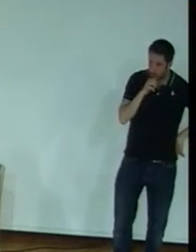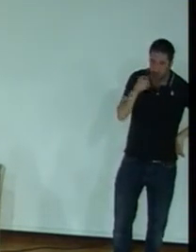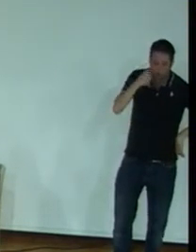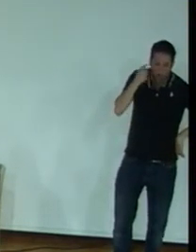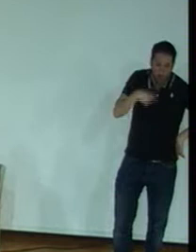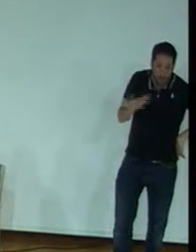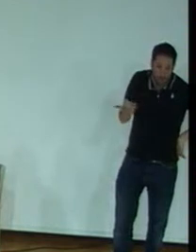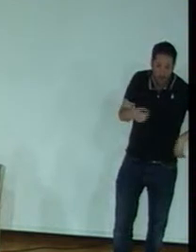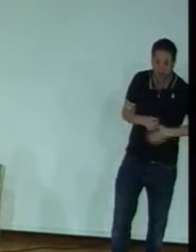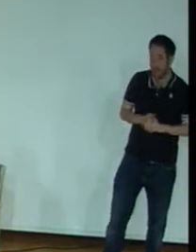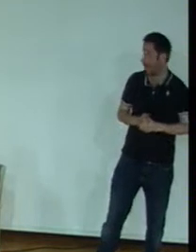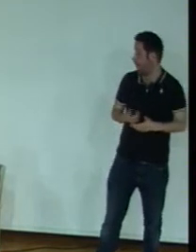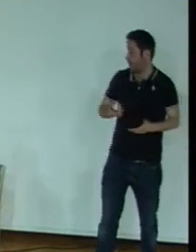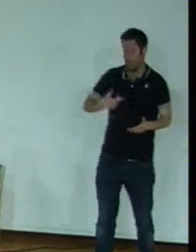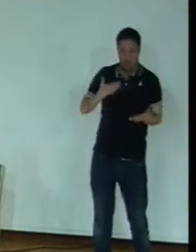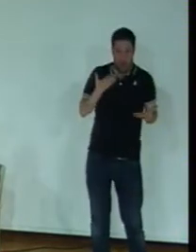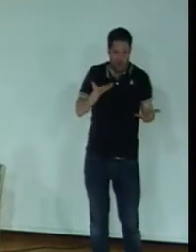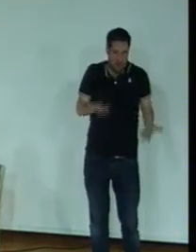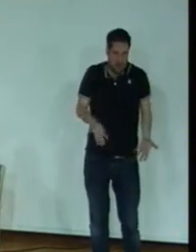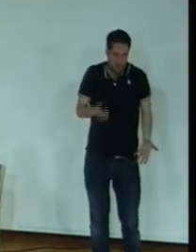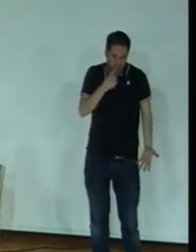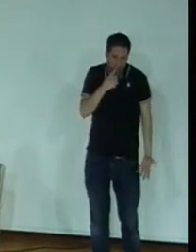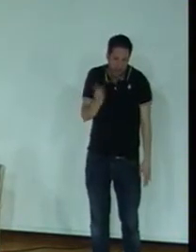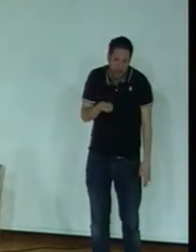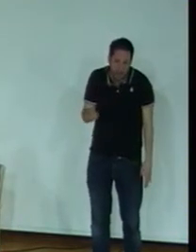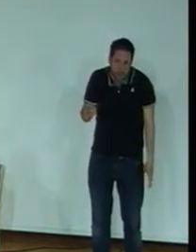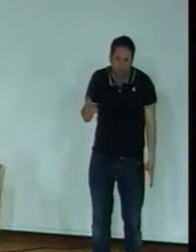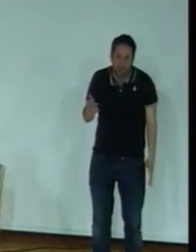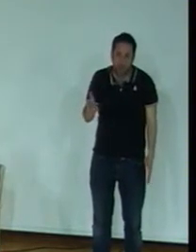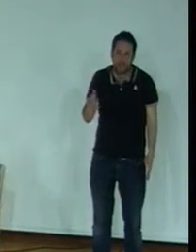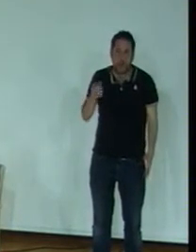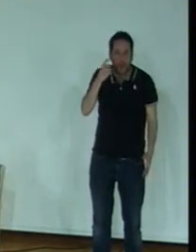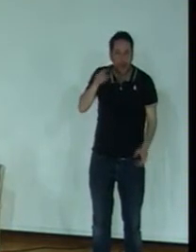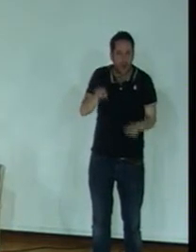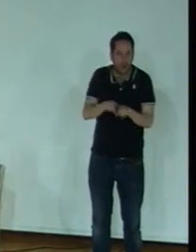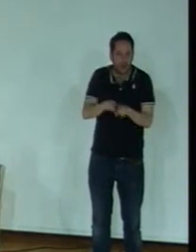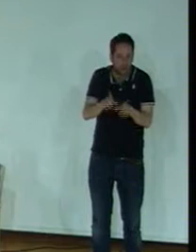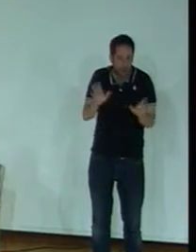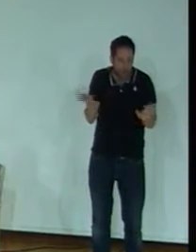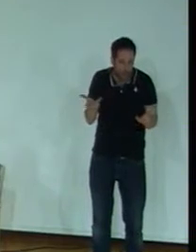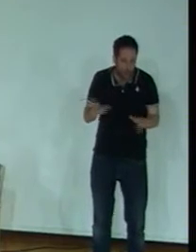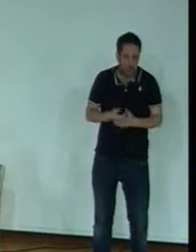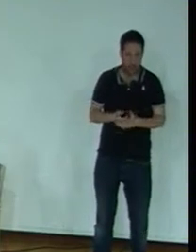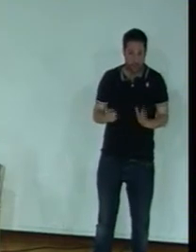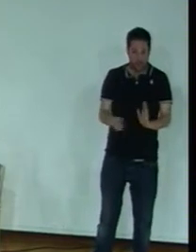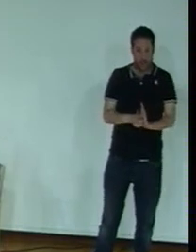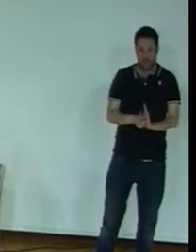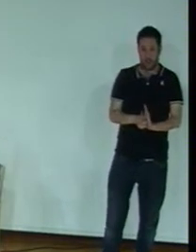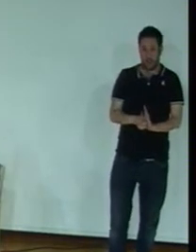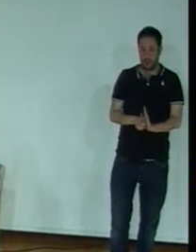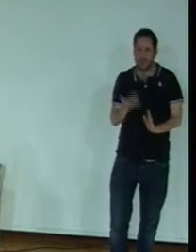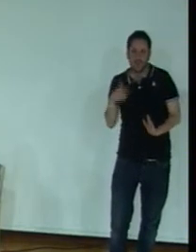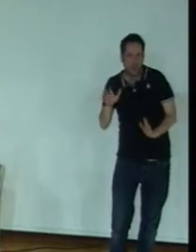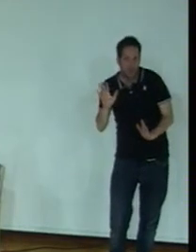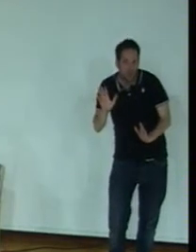rien. Mais vous avez probablement, et là peut-être de manière moins large, constaté aussi que, entre le moment, et vous le savez peut-être,